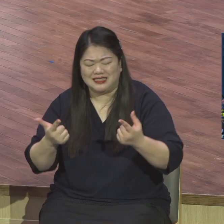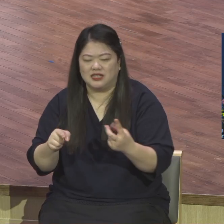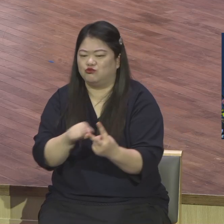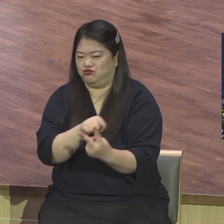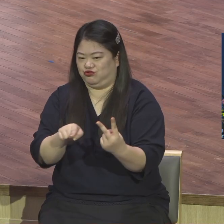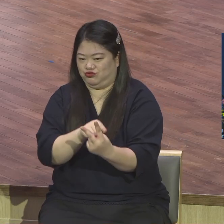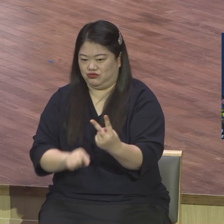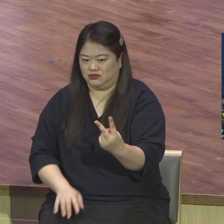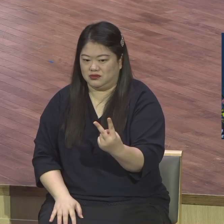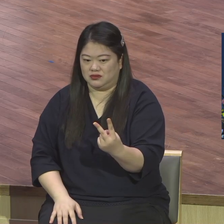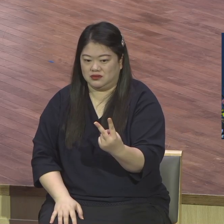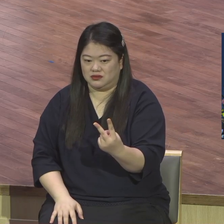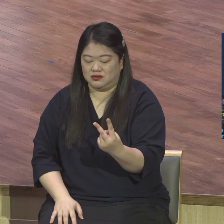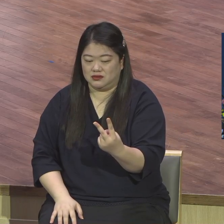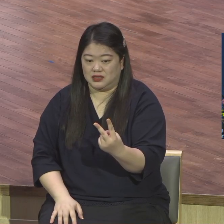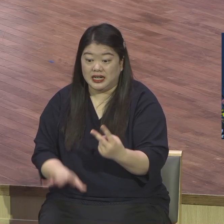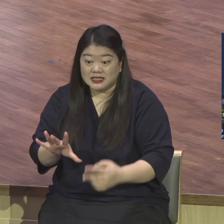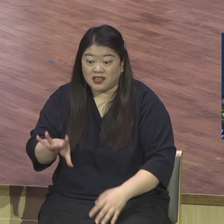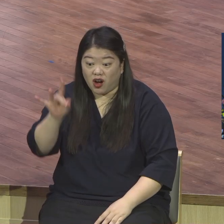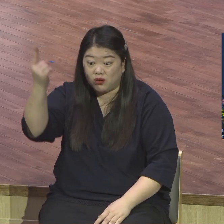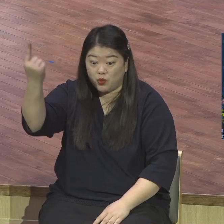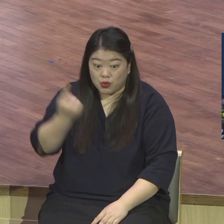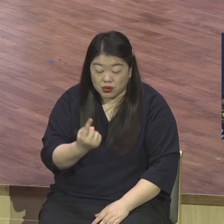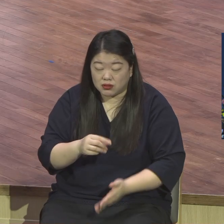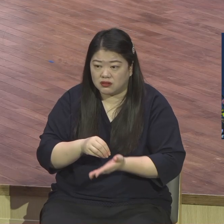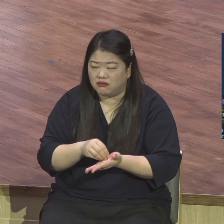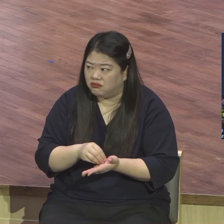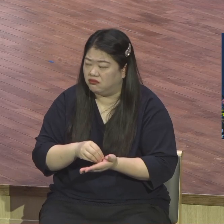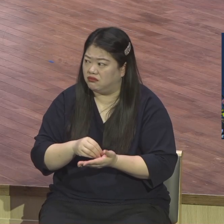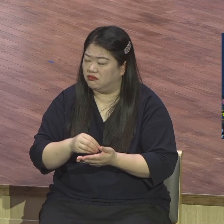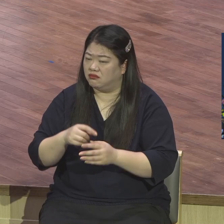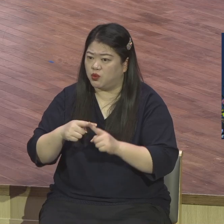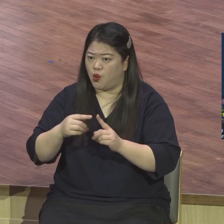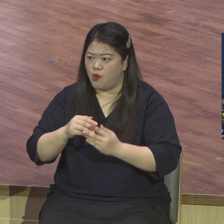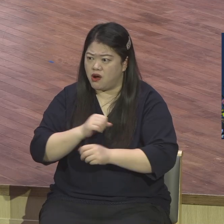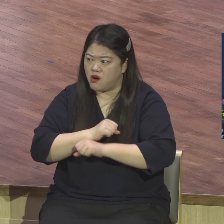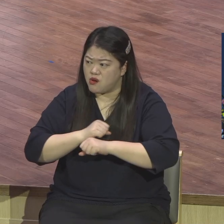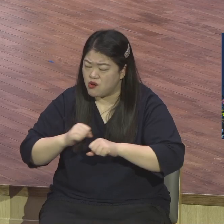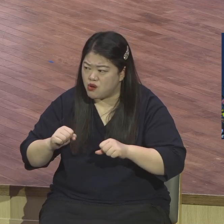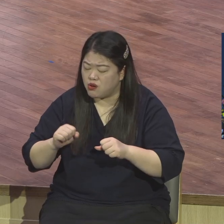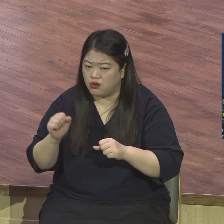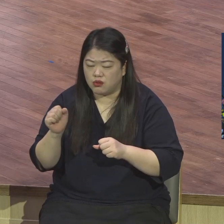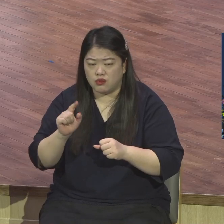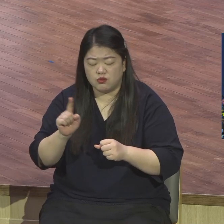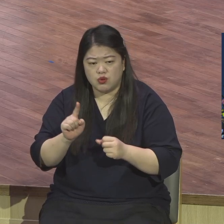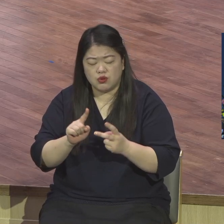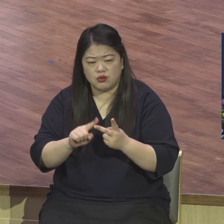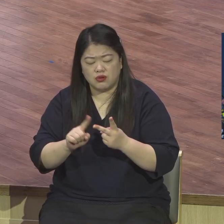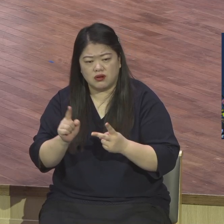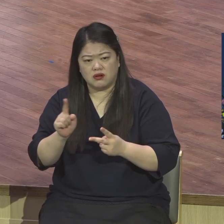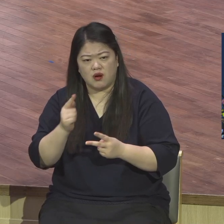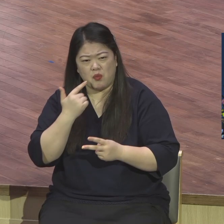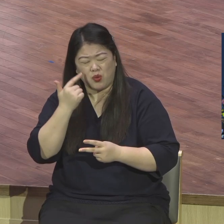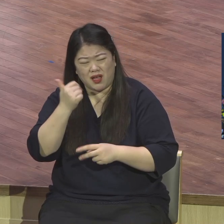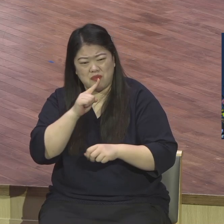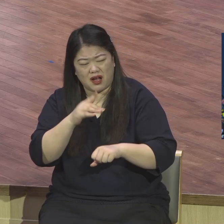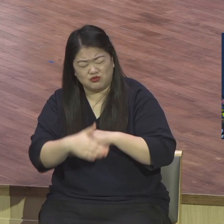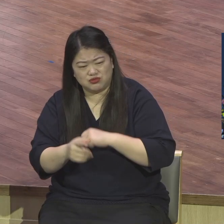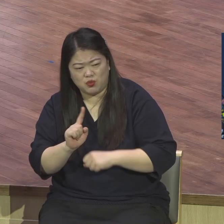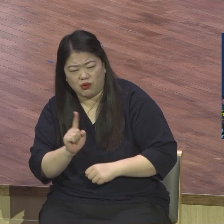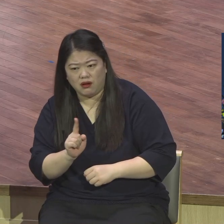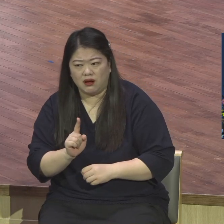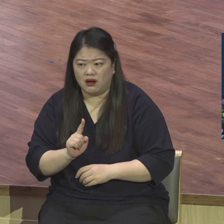그래서 아무나 나오는 교회가 아니에요. 하나님께서 이 시대에 전도할 대상자들을 불러가지고